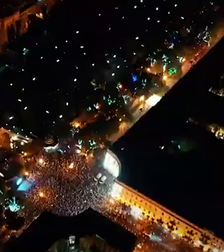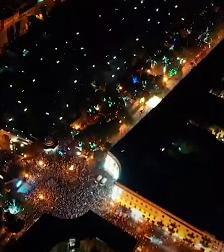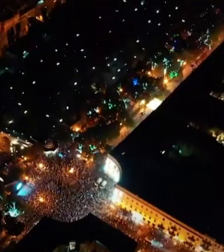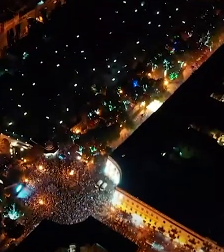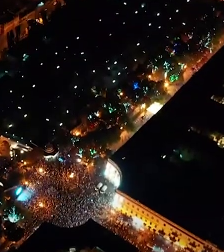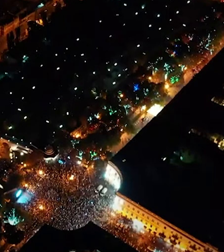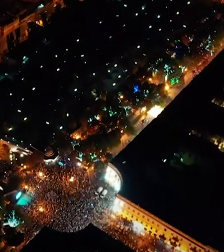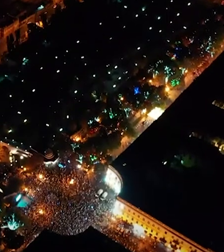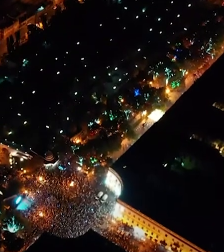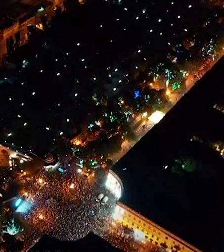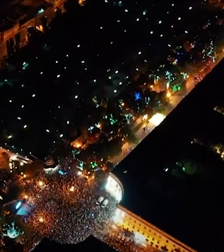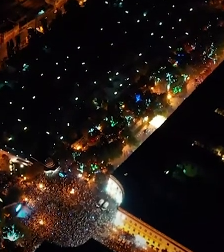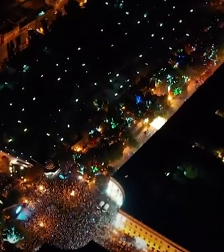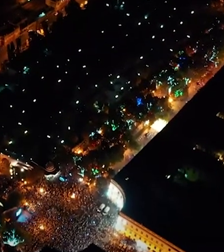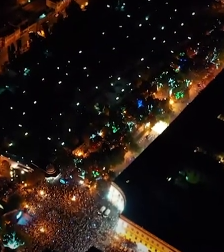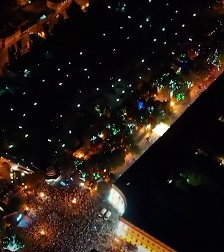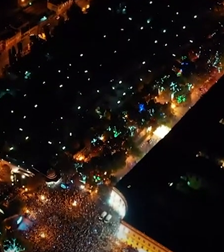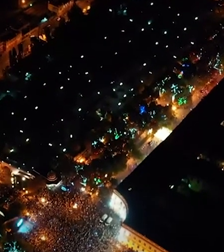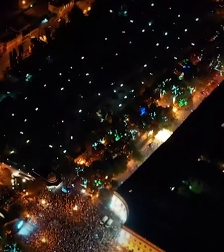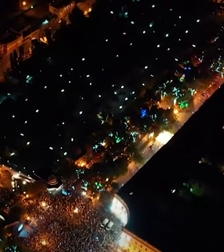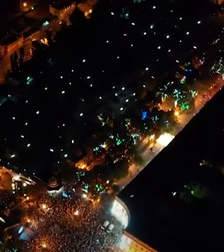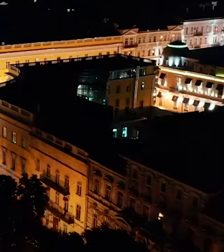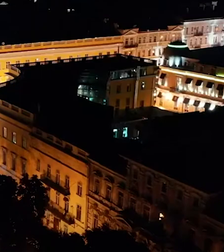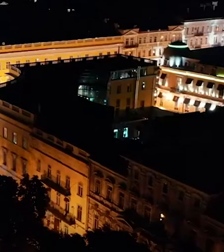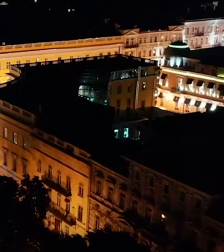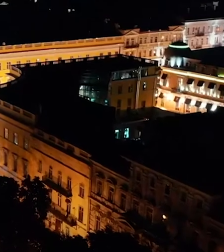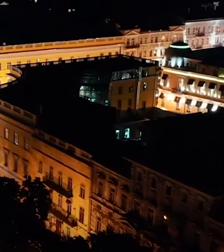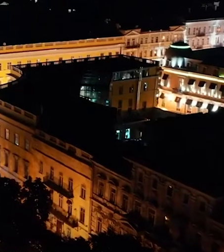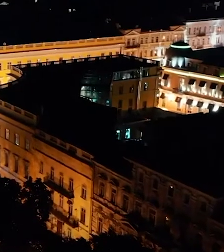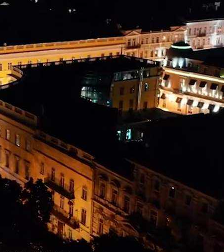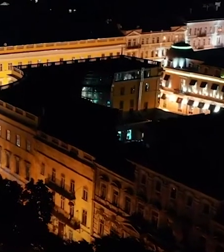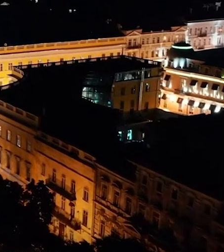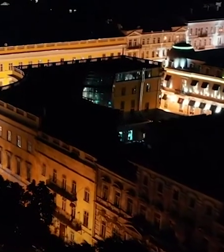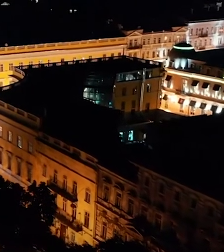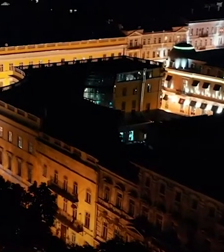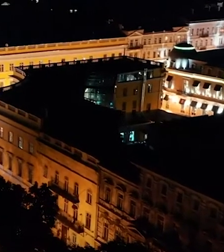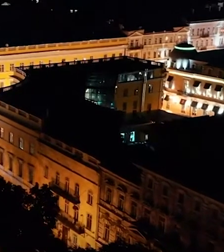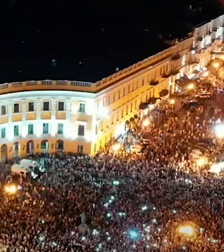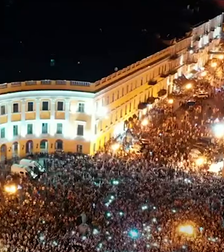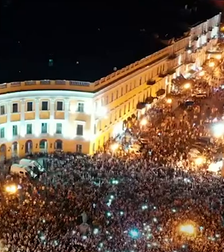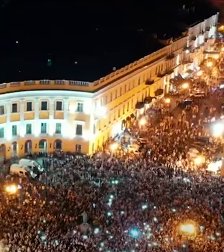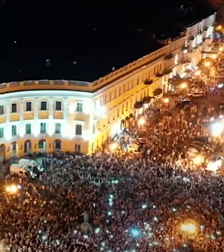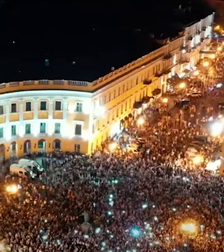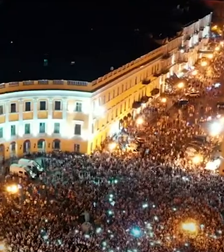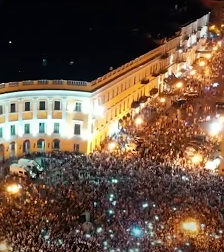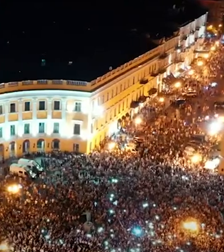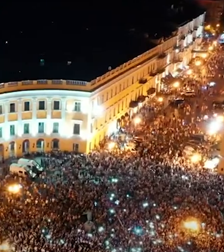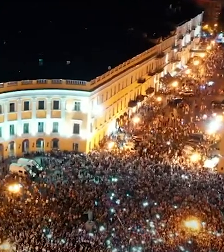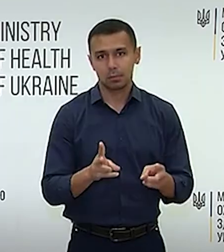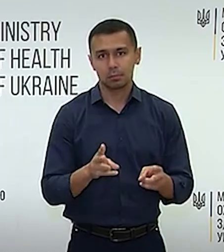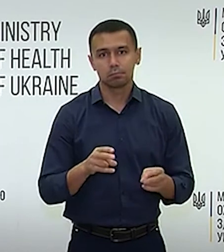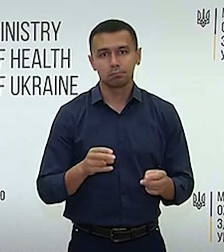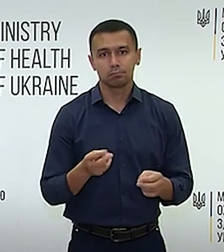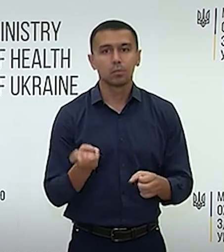з муніципалітету не стежив. За прогнозами Міністерства охорони здоров'я, вже за тиждень Одесу можуть чекати невтішні наслідки такого